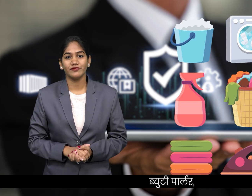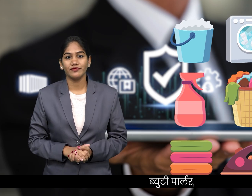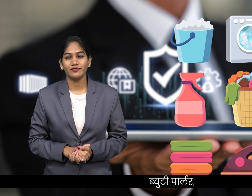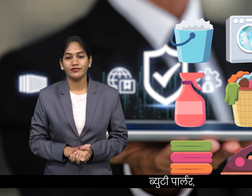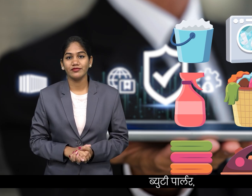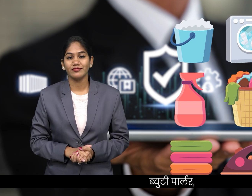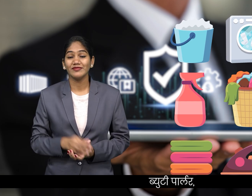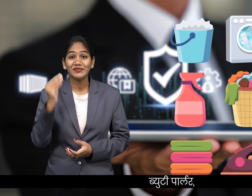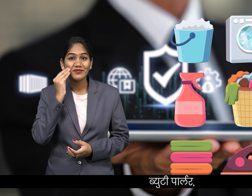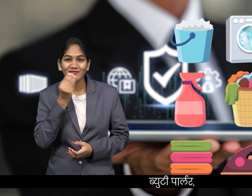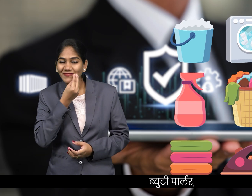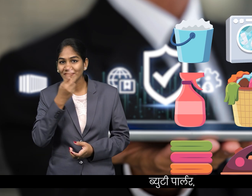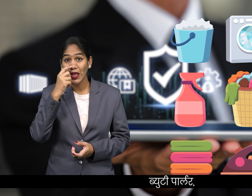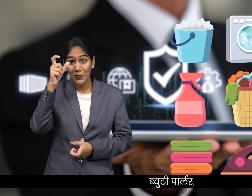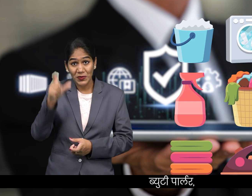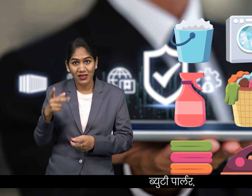ब्युटी पार्लर,